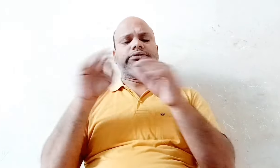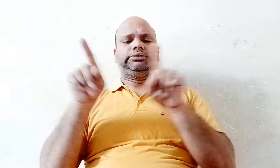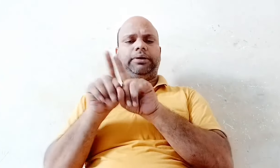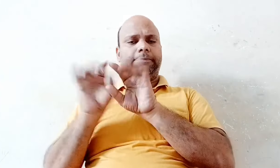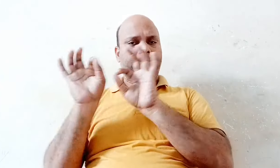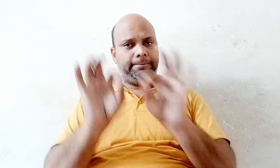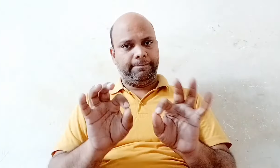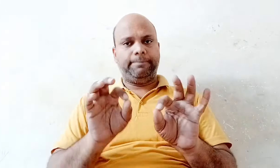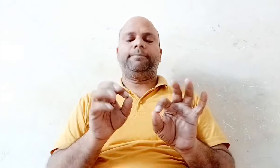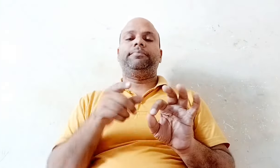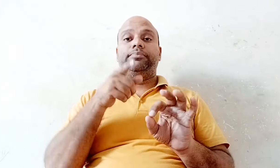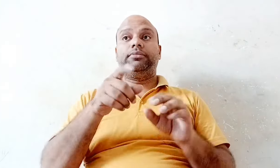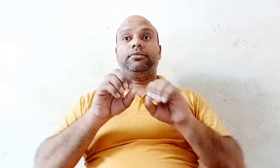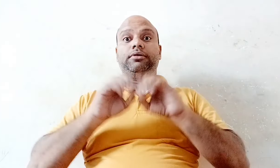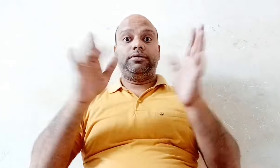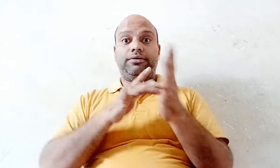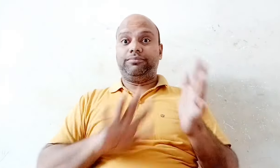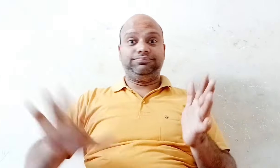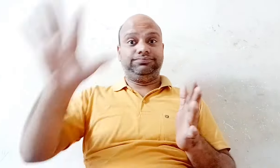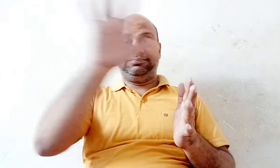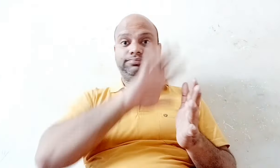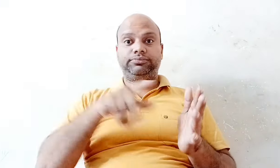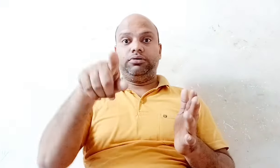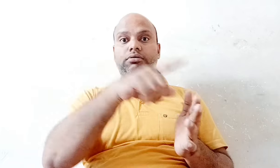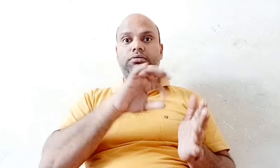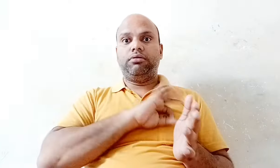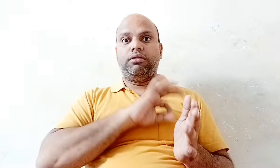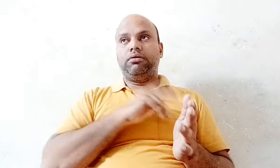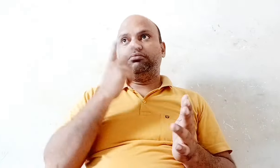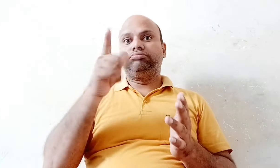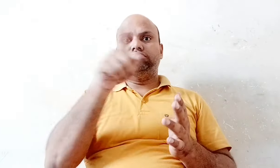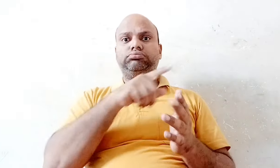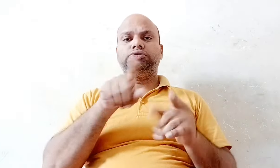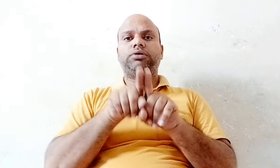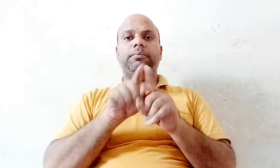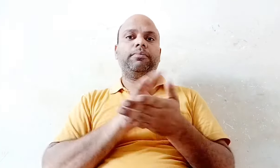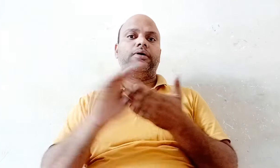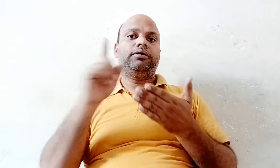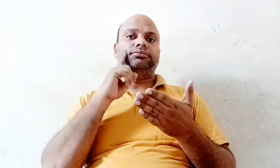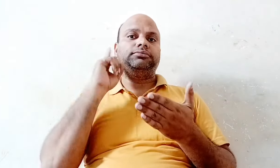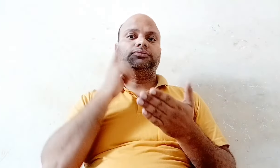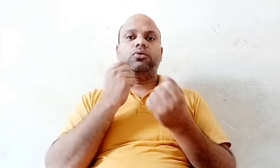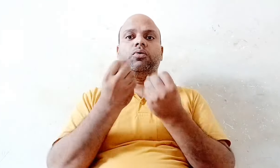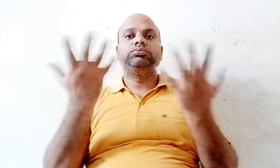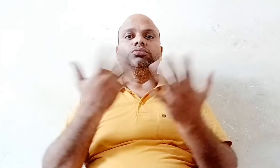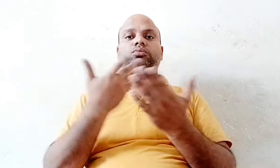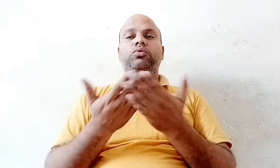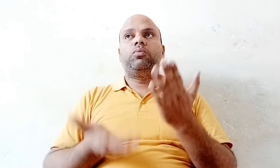ka bugatana karana hoga. Onalena Avedana mem yathi ko one time registration, OTR, ki sameya